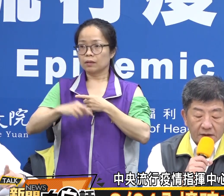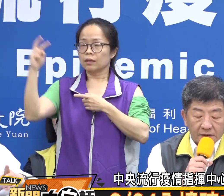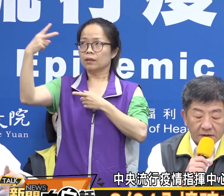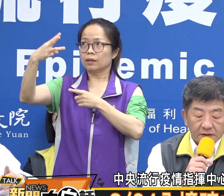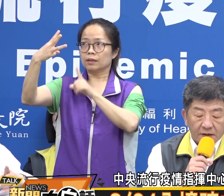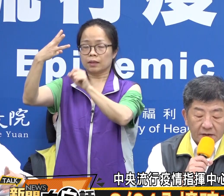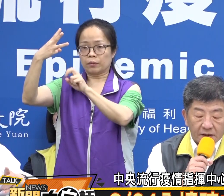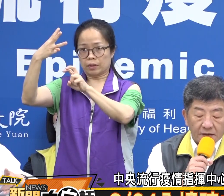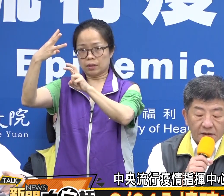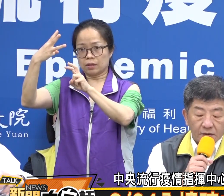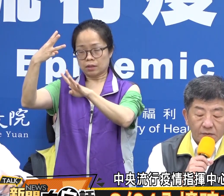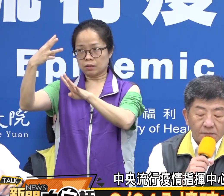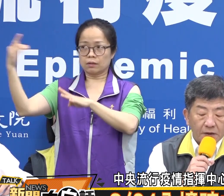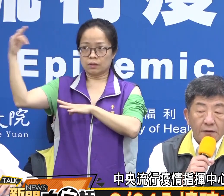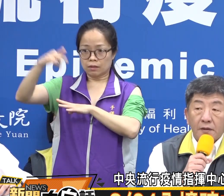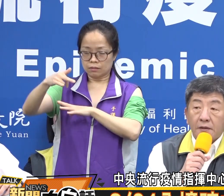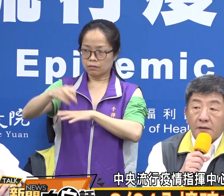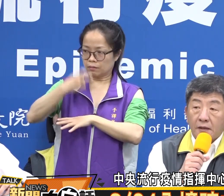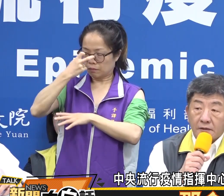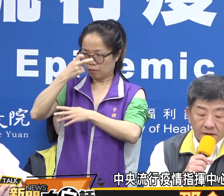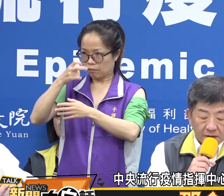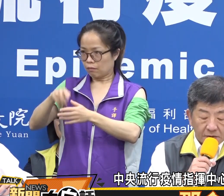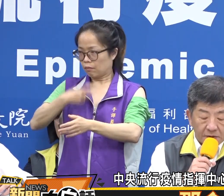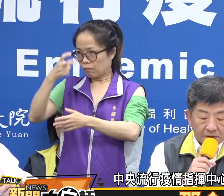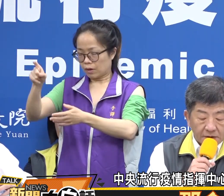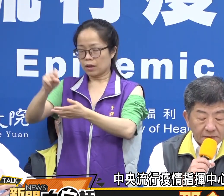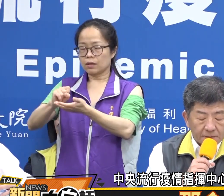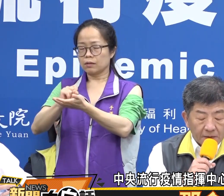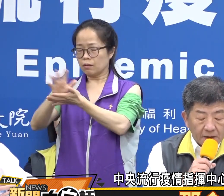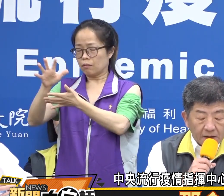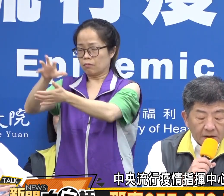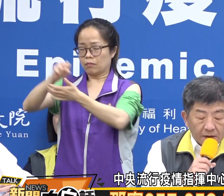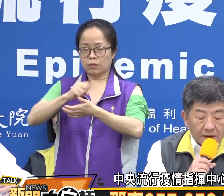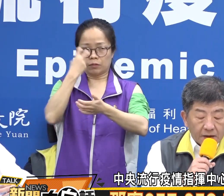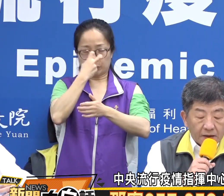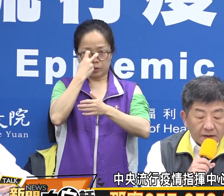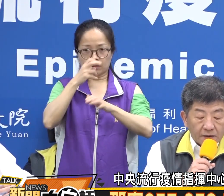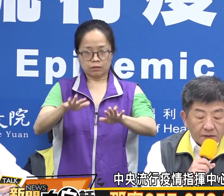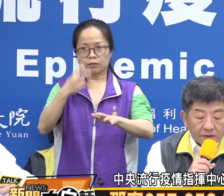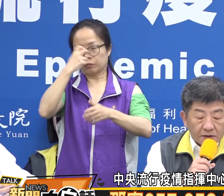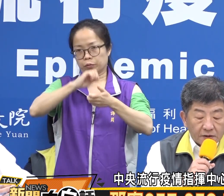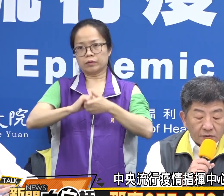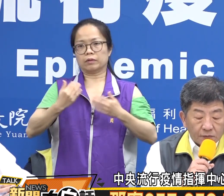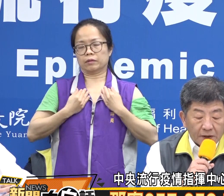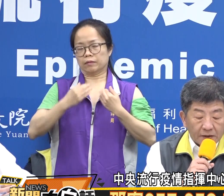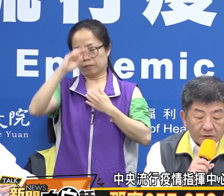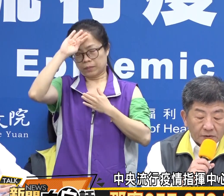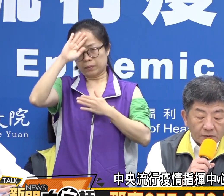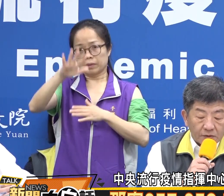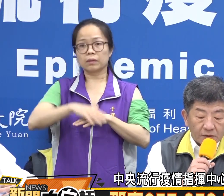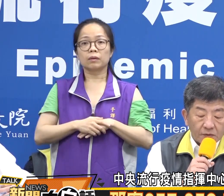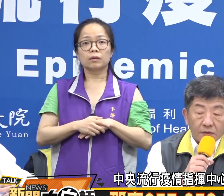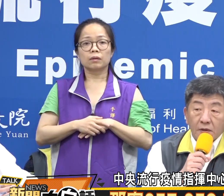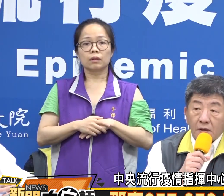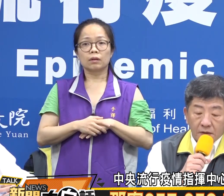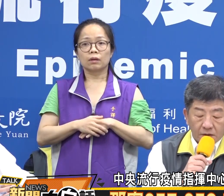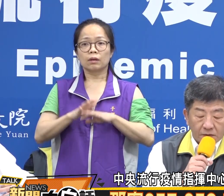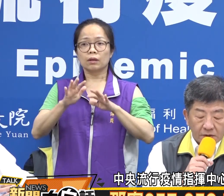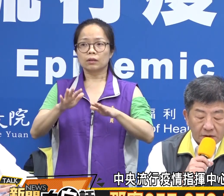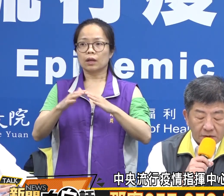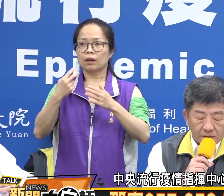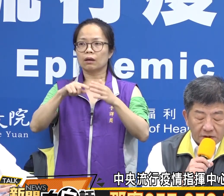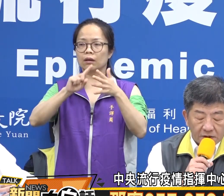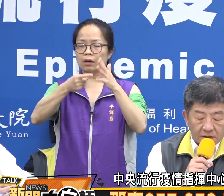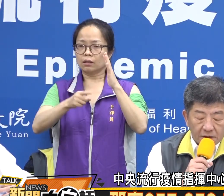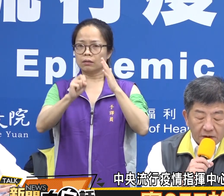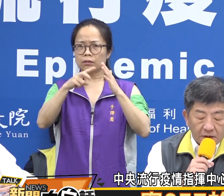由机场采检通报，那今天确诊。那按257、258就读英国，